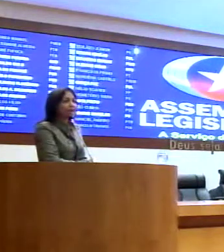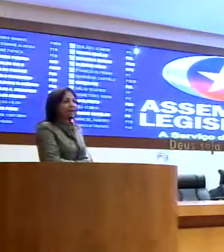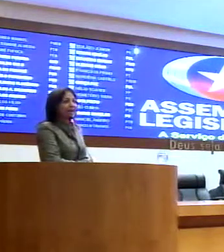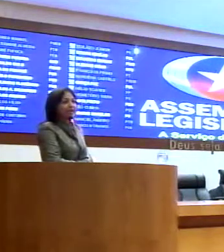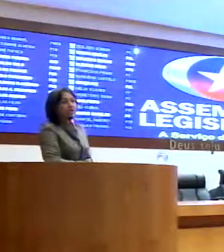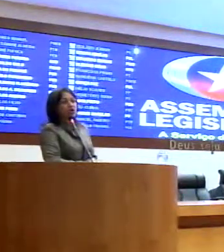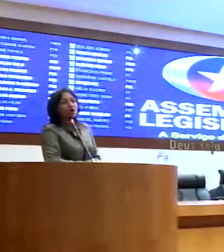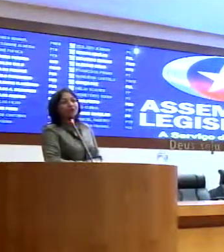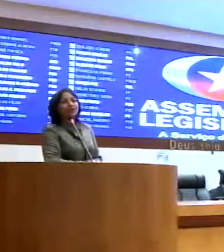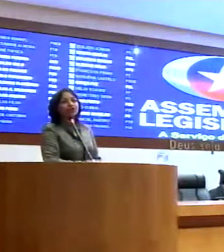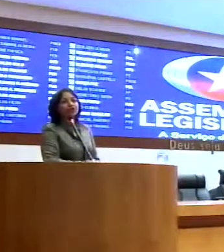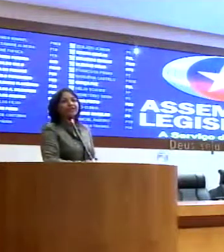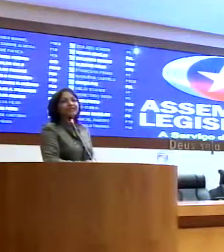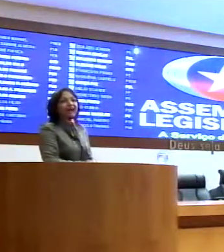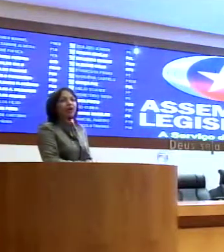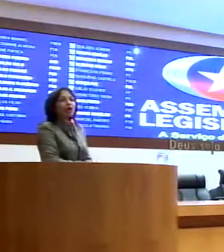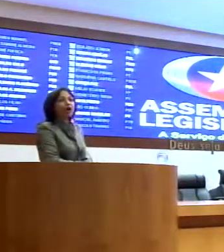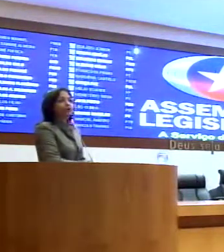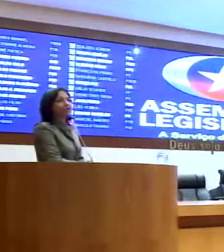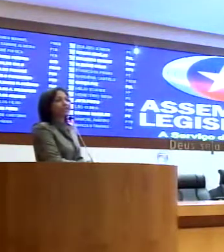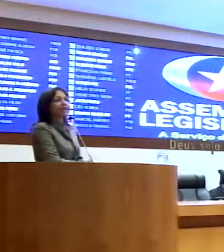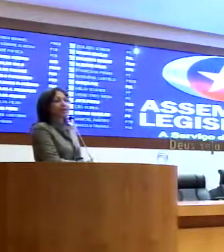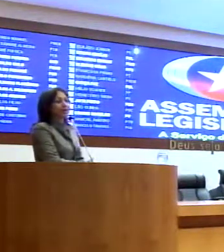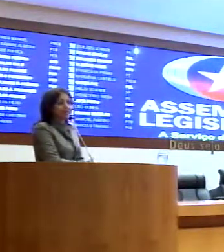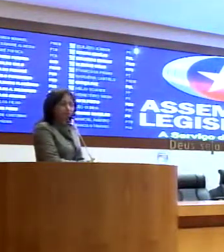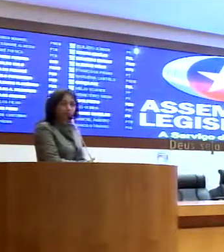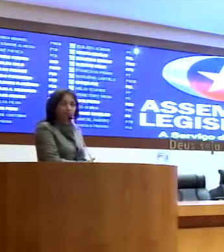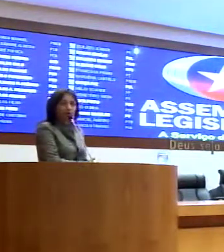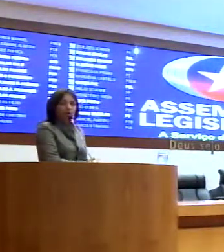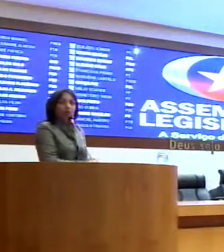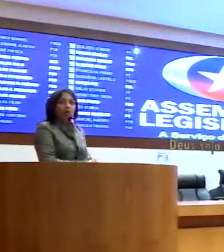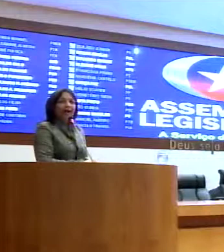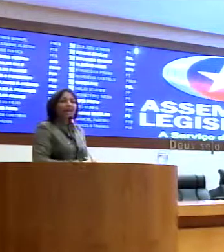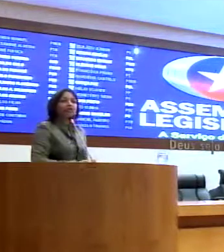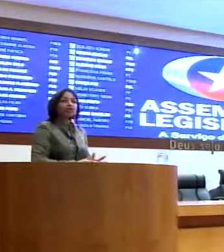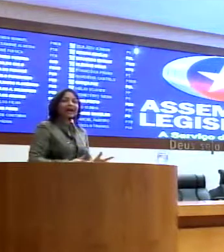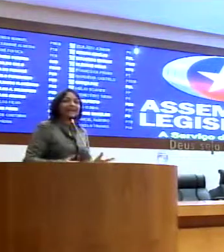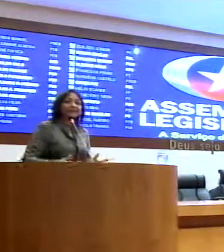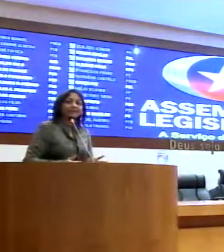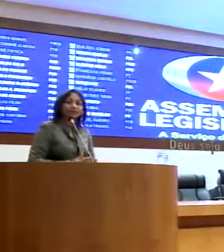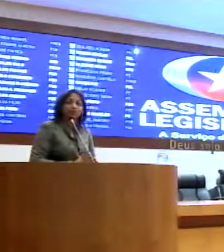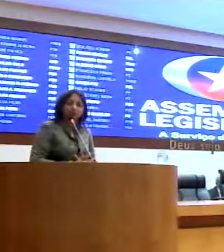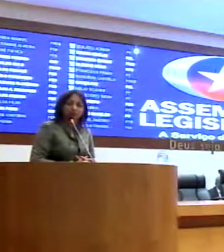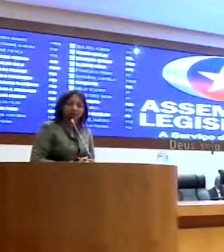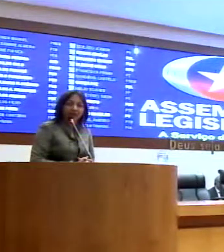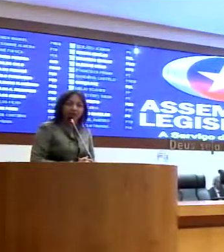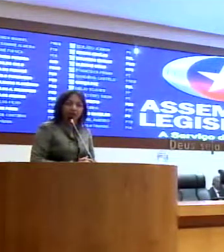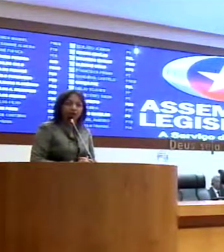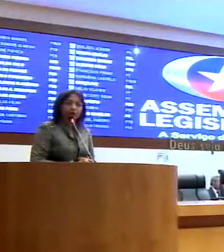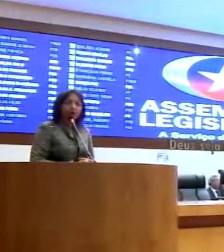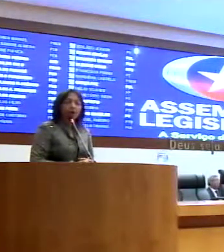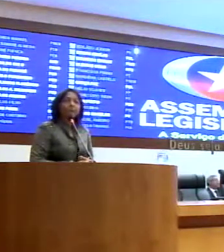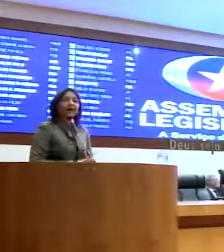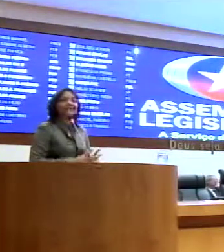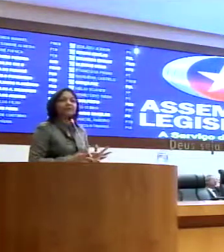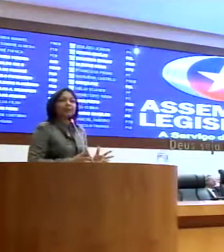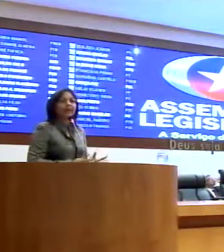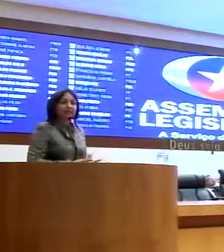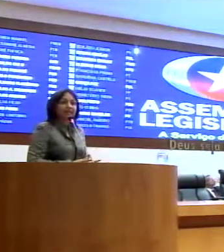incentivo também com o valor social no Estado do Maranhão, com a regionalização do governo,